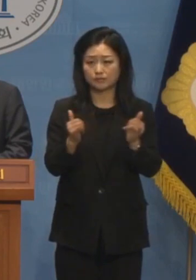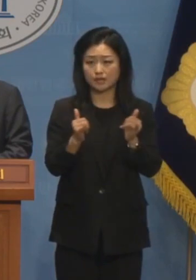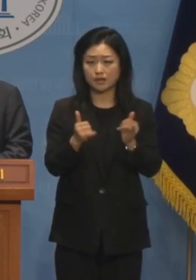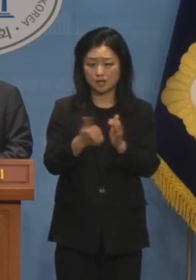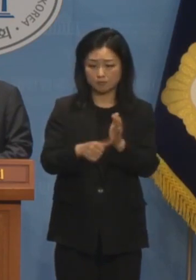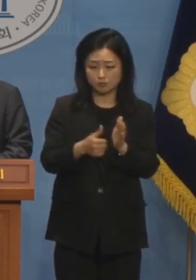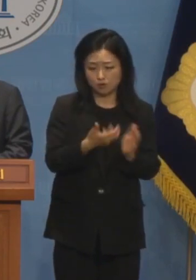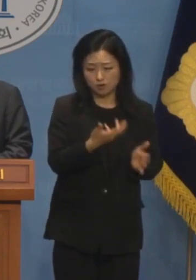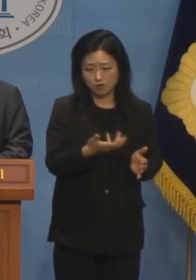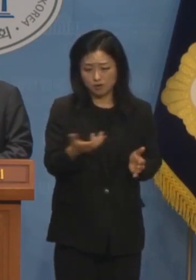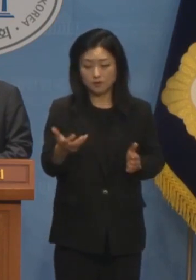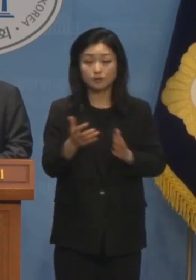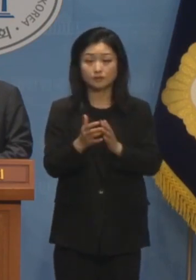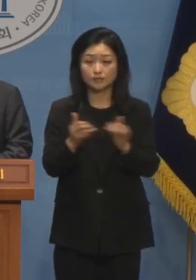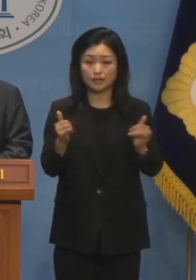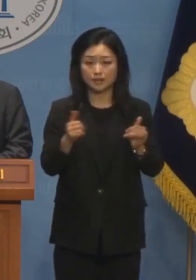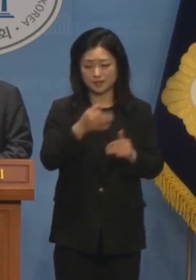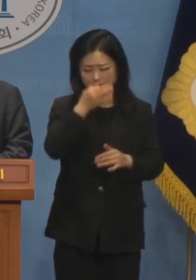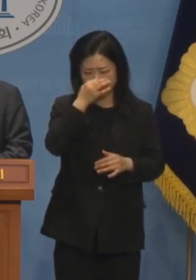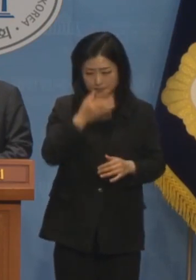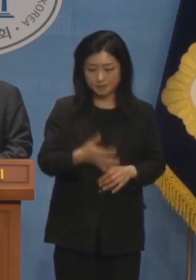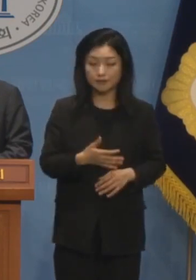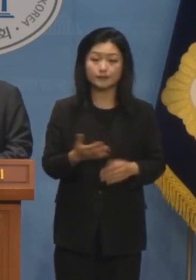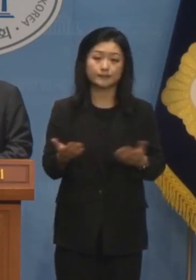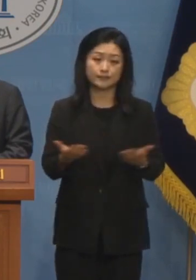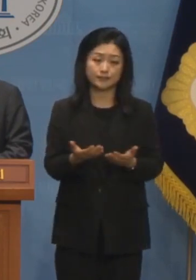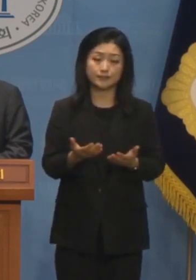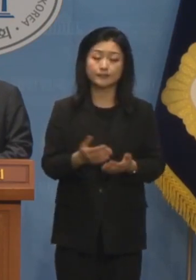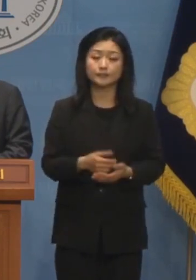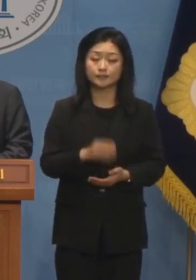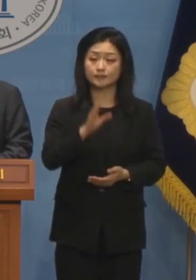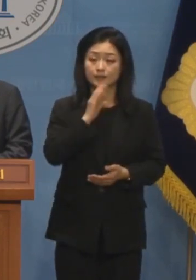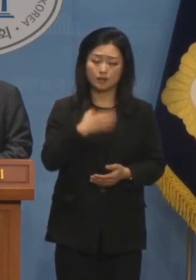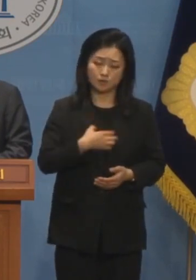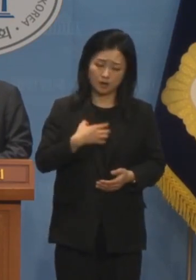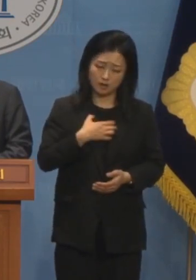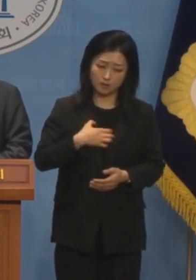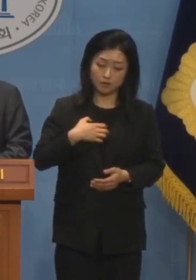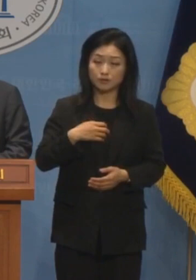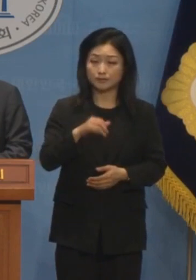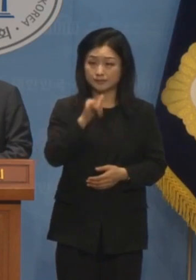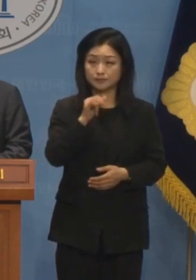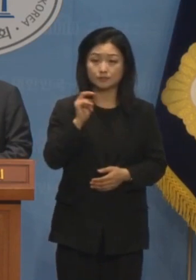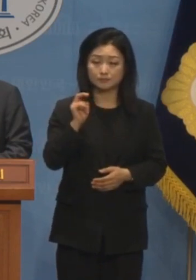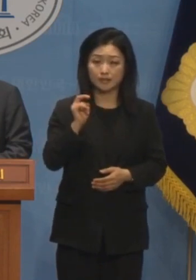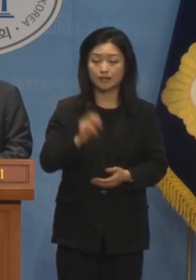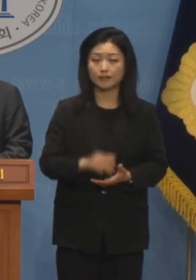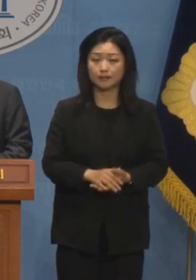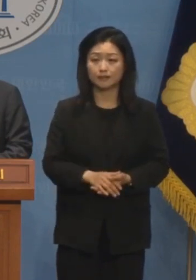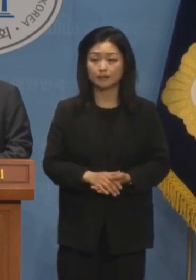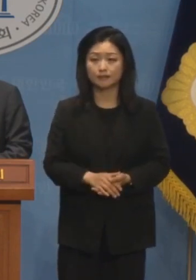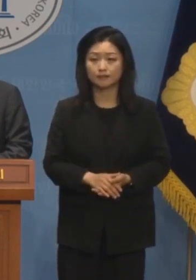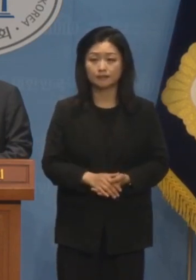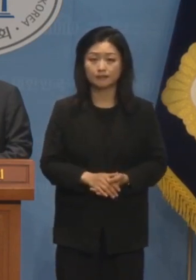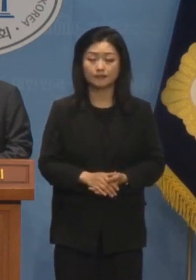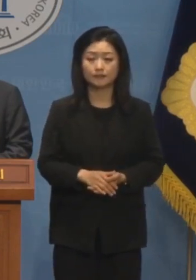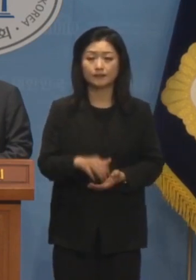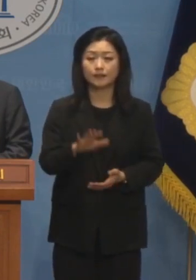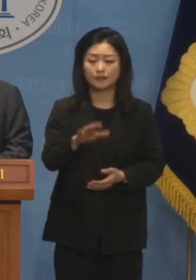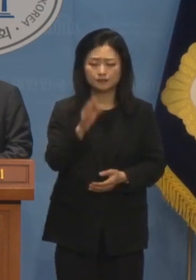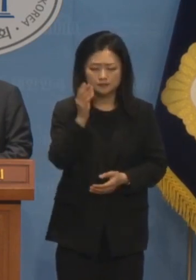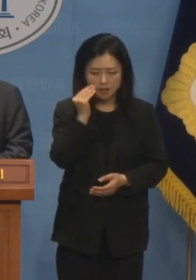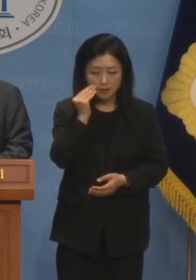물류센터 노동자들이 힘든 노동에 괴로운 시간을 보내고 계실 것 같습니다. 부디 한